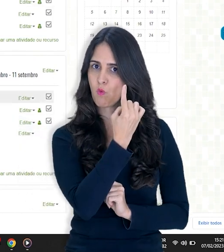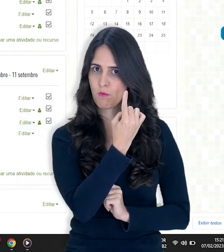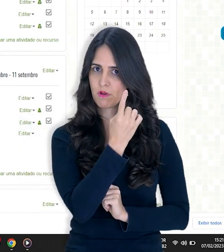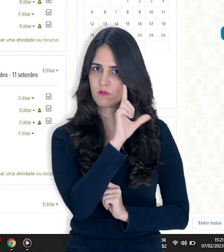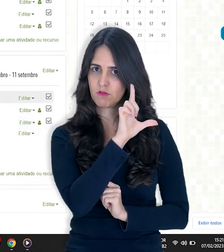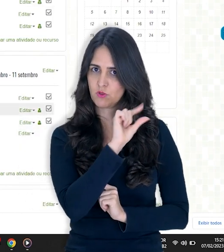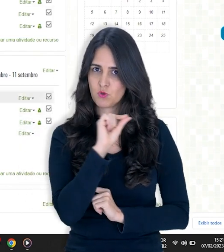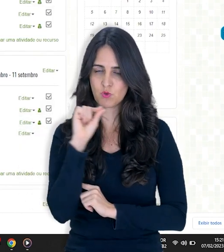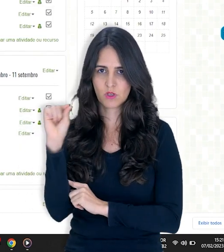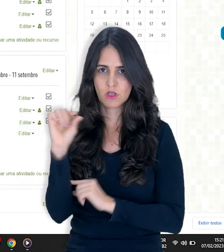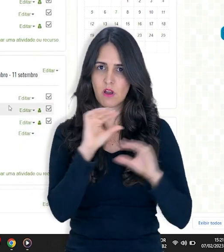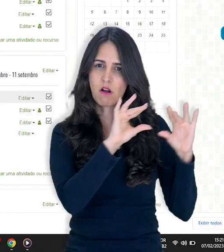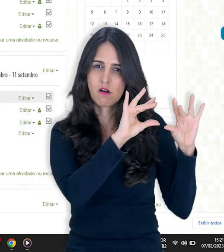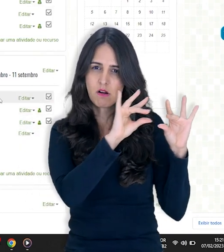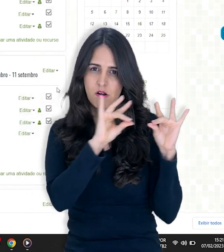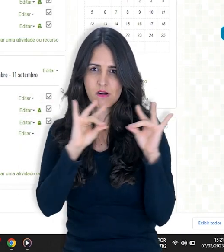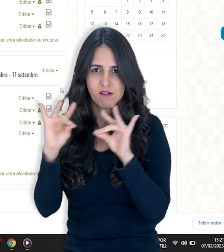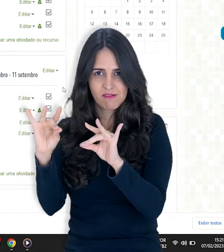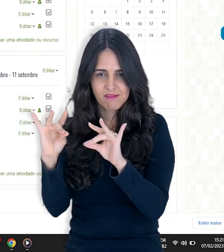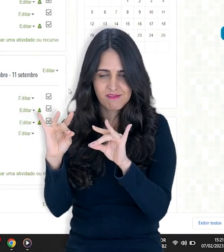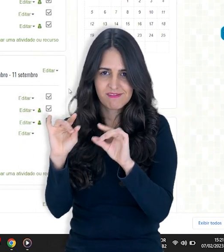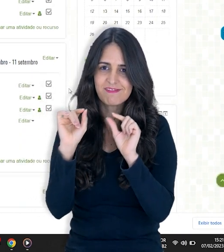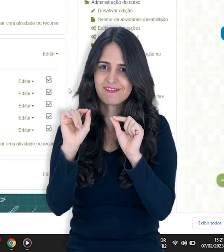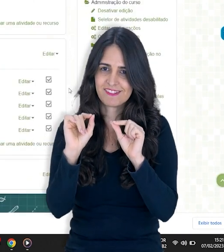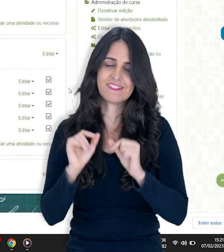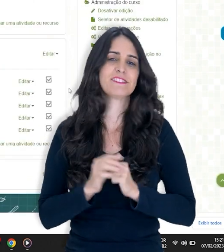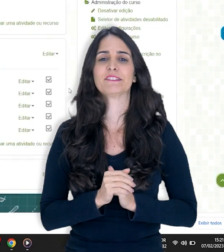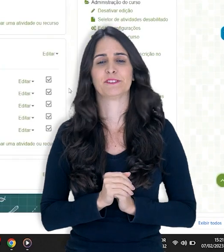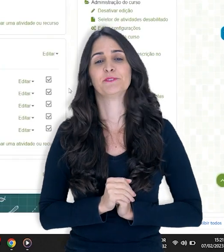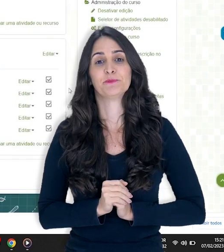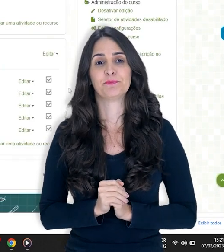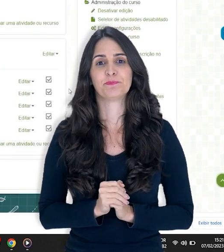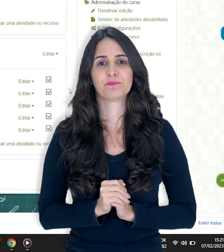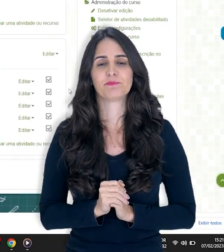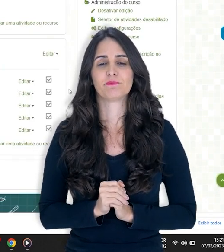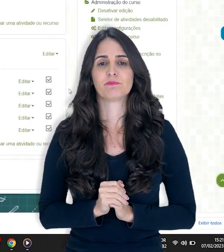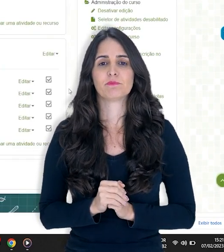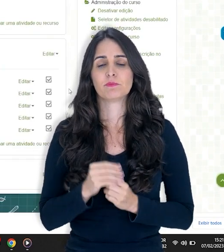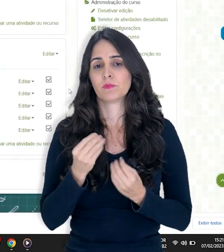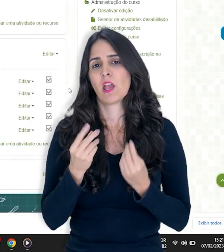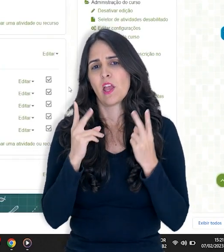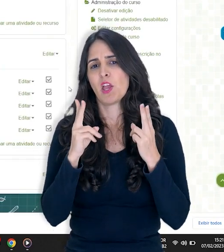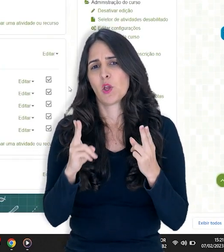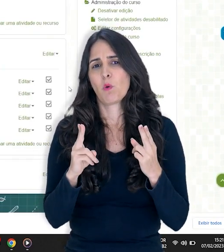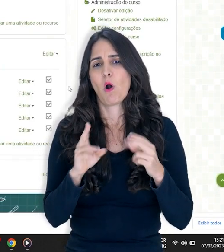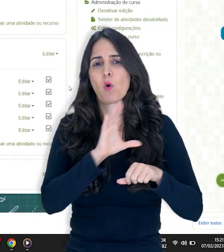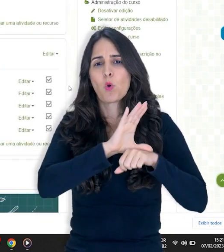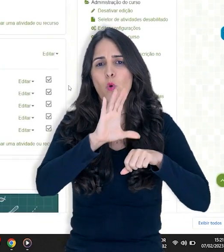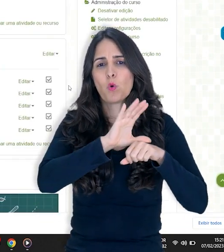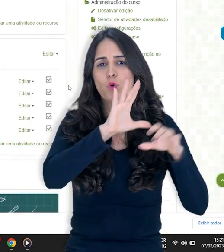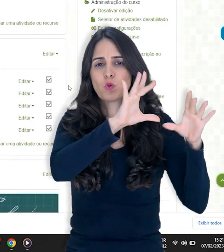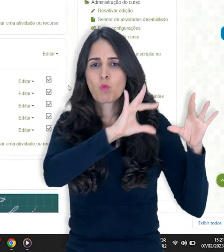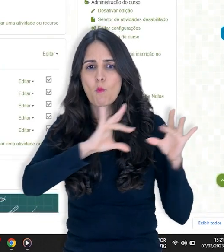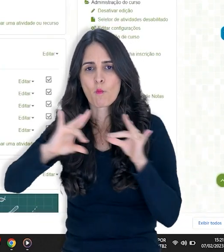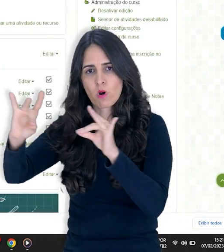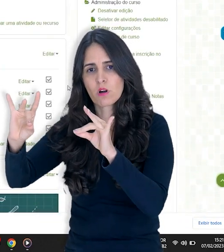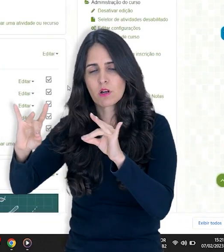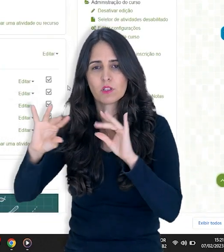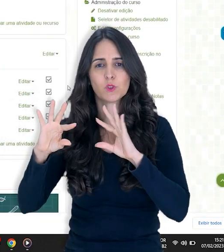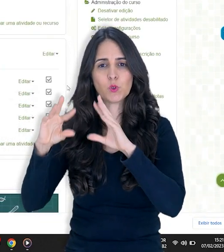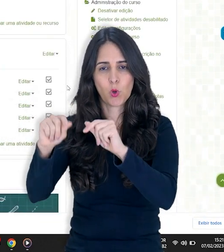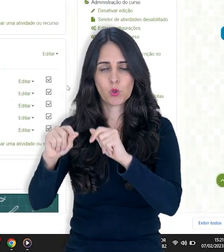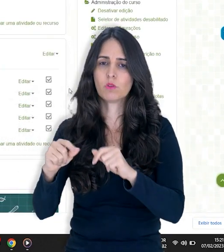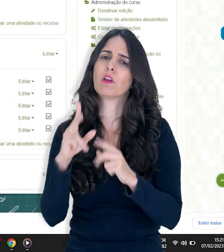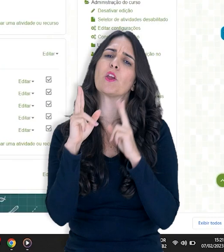quero. Então, o que a gente vai fazer? Mesma forma de levar o curso inteiro, a gente faz para